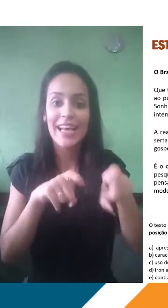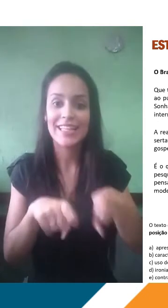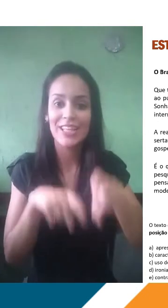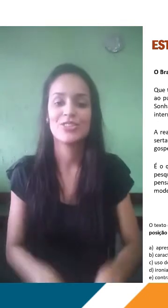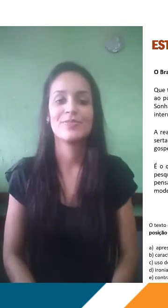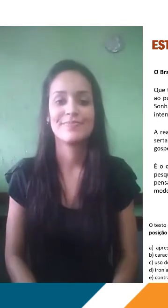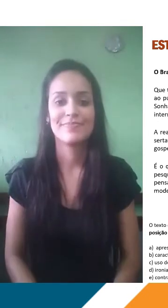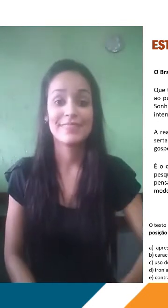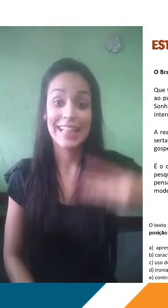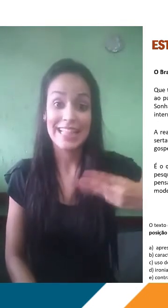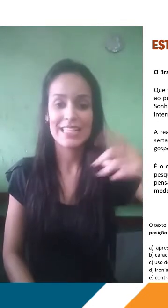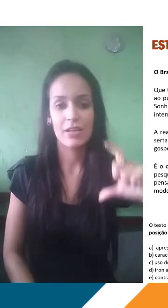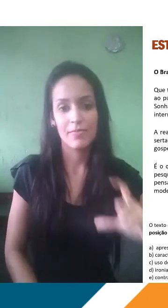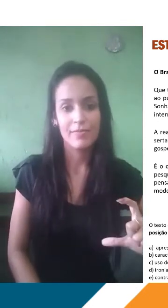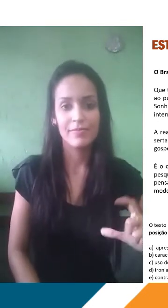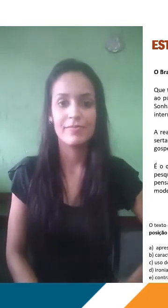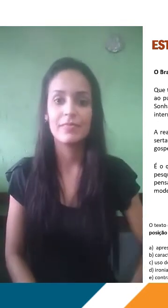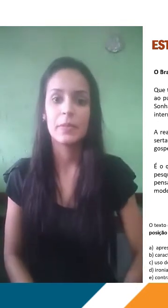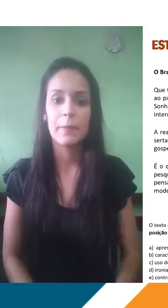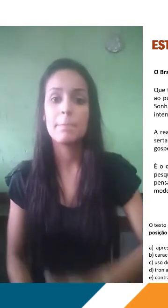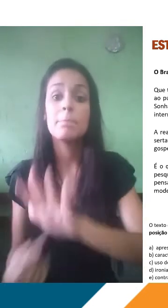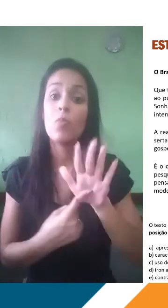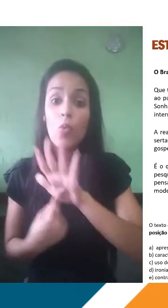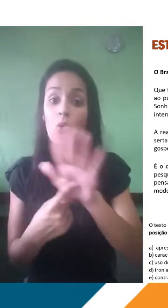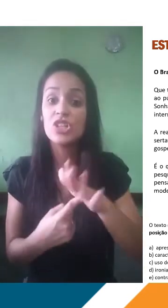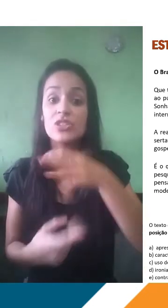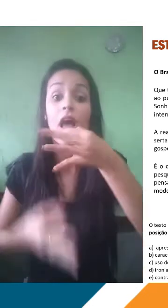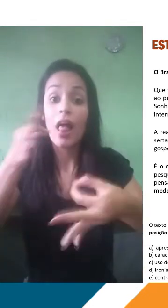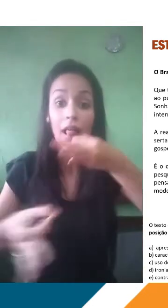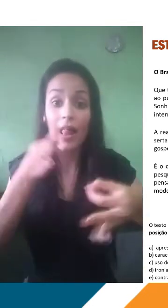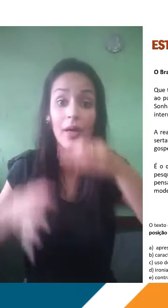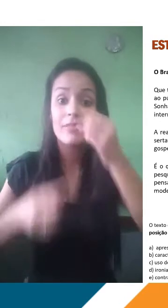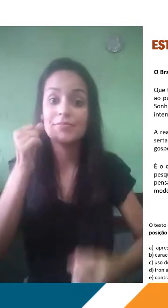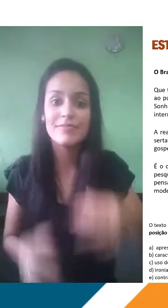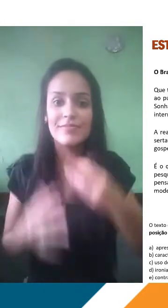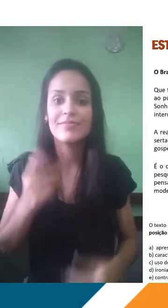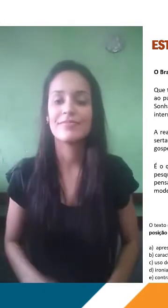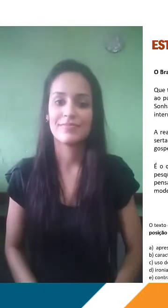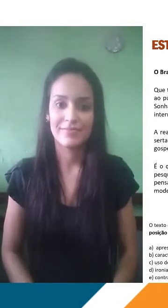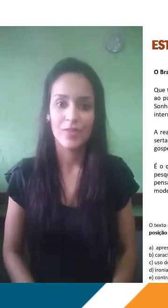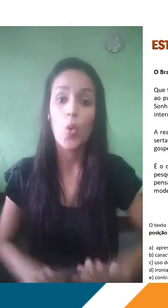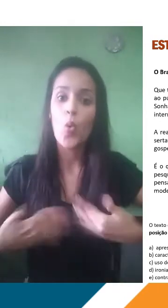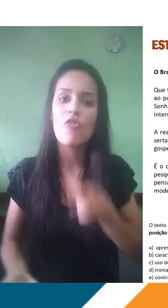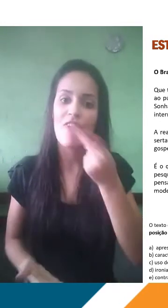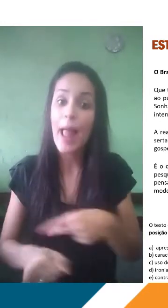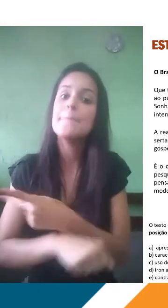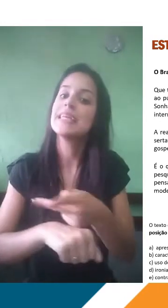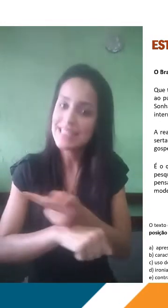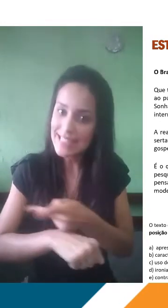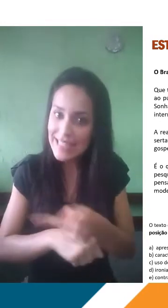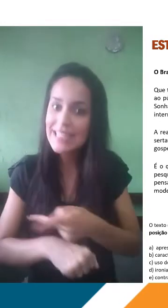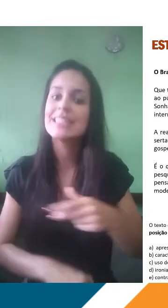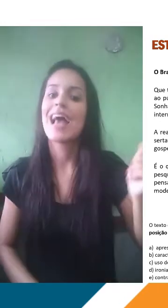tese No terceiro parágrafo, evidencia-se o argumento É o que demonstra uma pesquisa pioneira feita entre agosto de